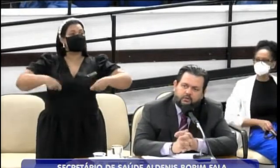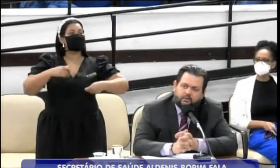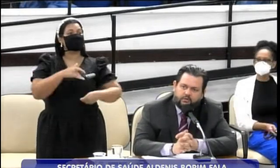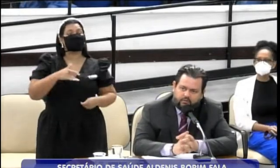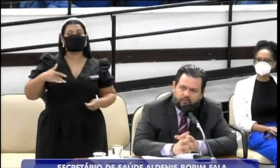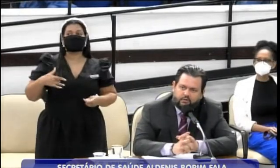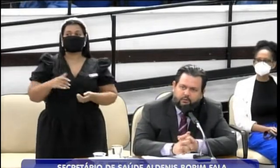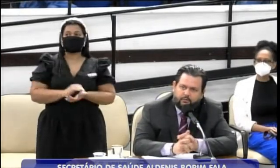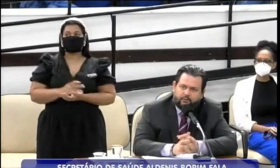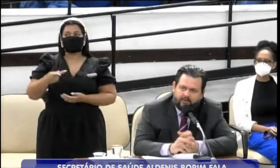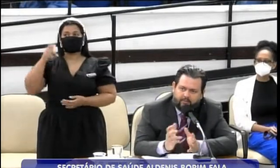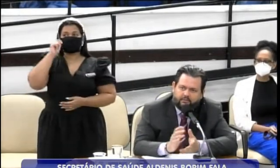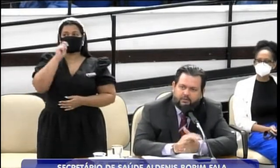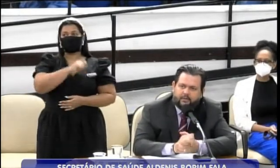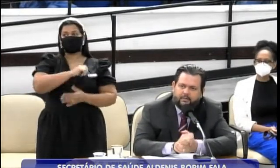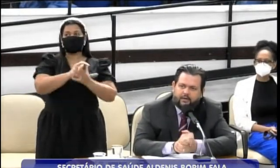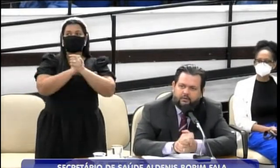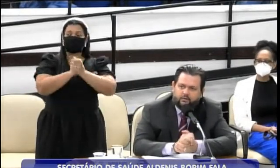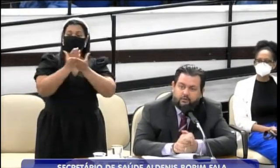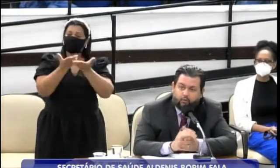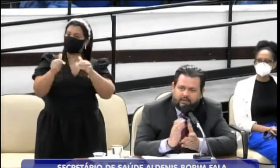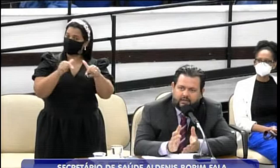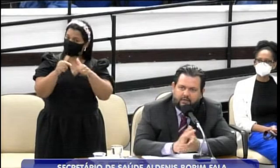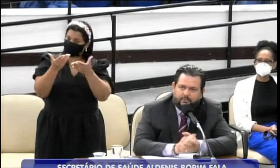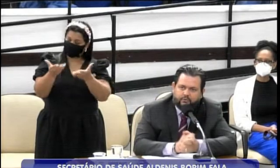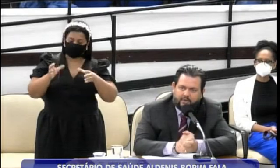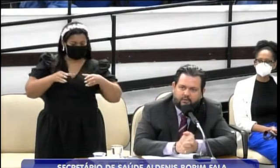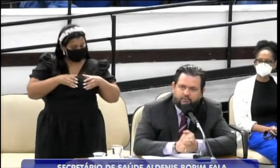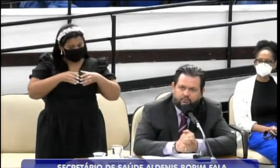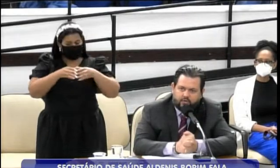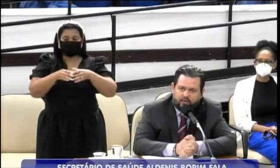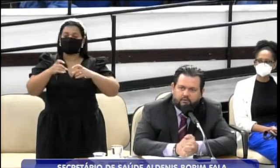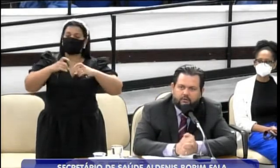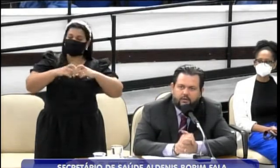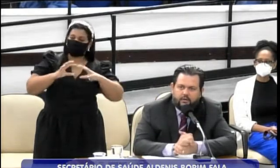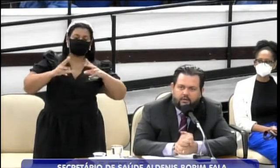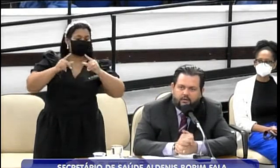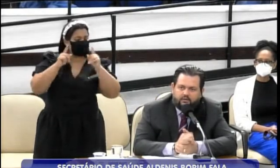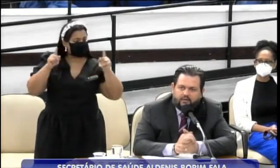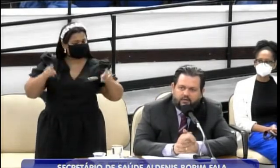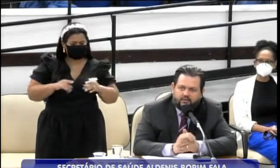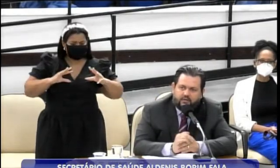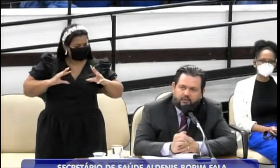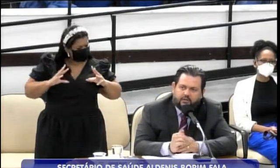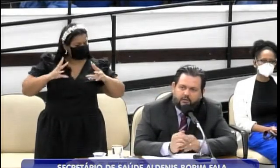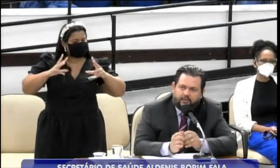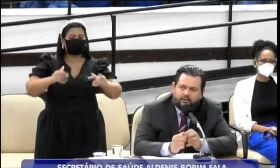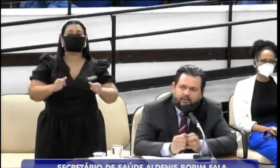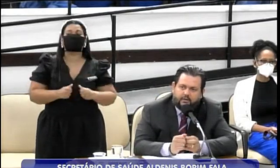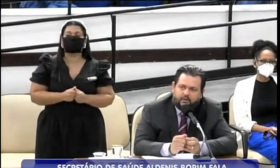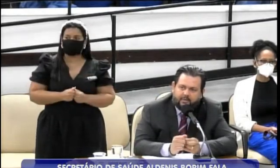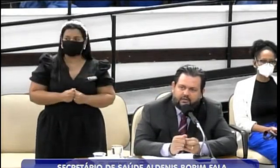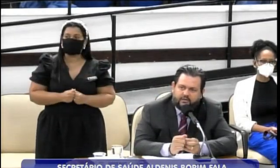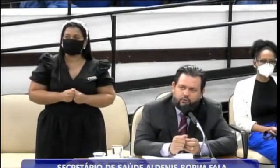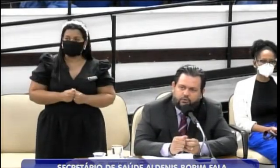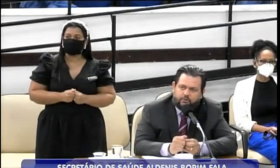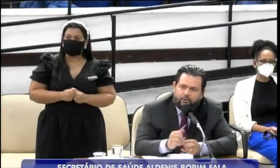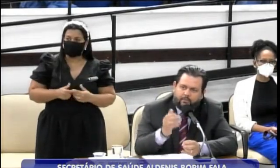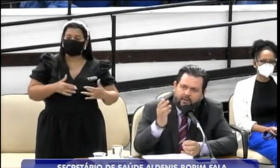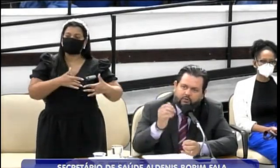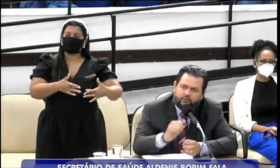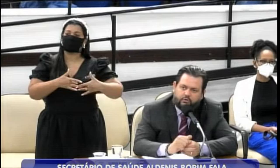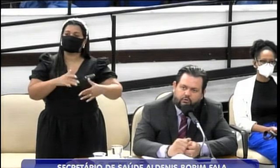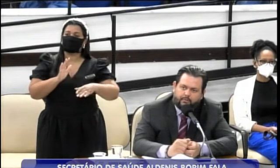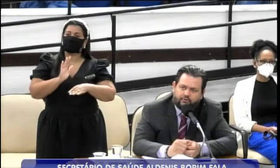saúde de São José do Rio Preto. Parabéns pelo trabalho e toda a equipe, os médicos, funcionários, que vêm se dedicando aí pela saúde e